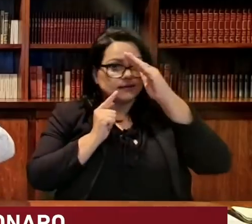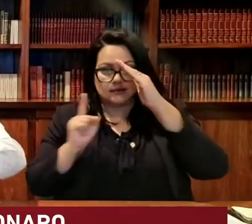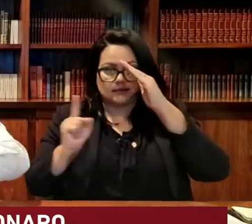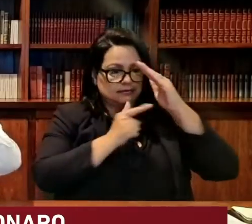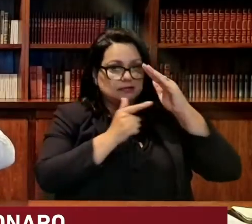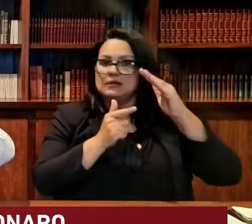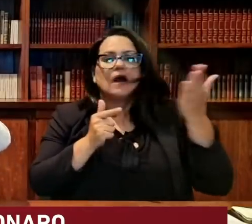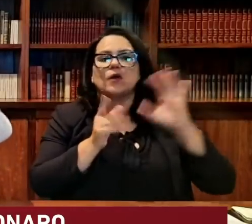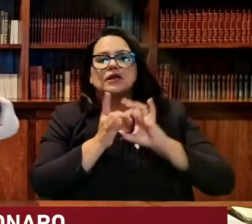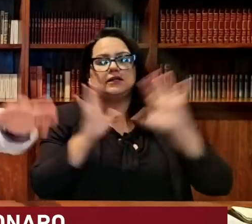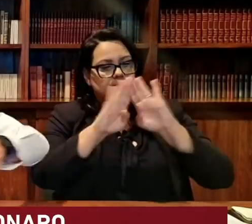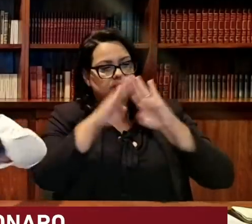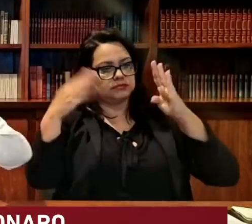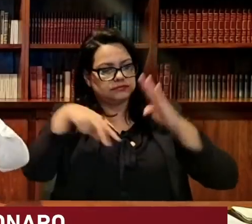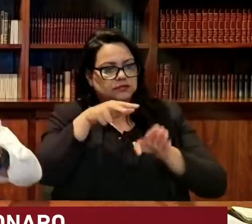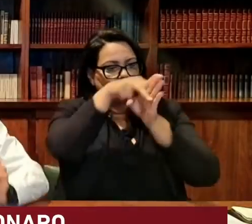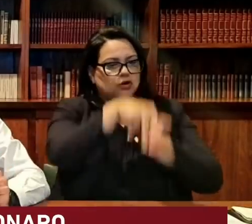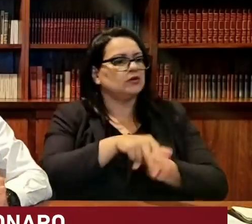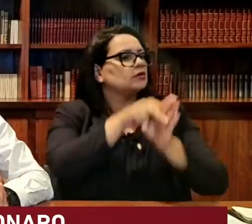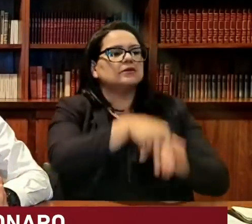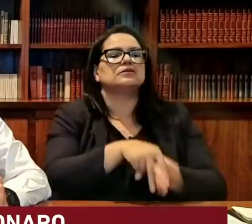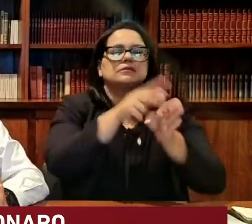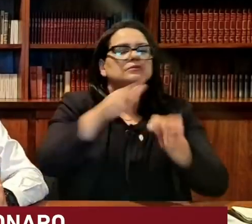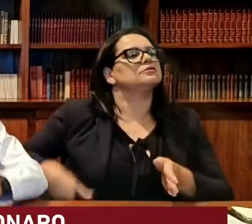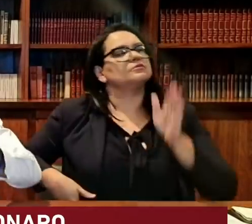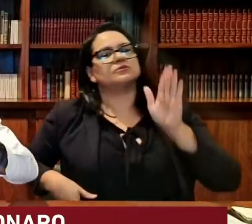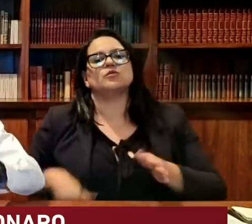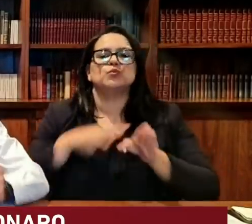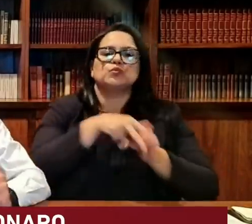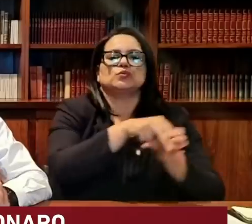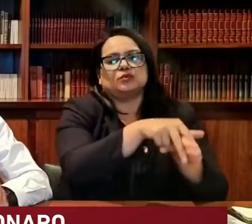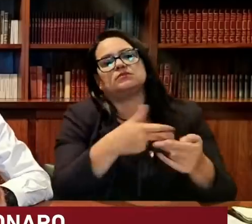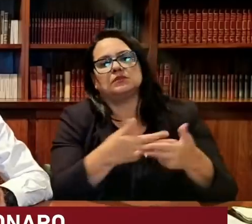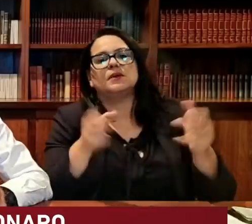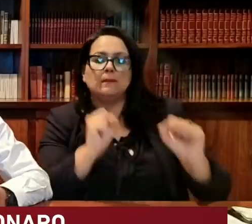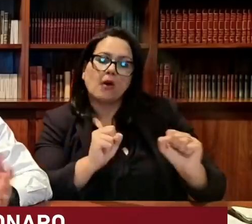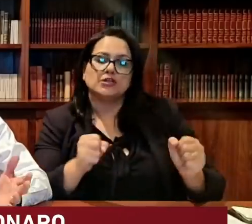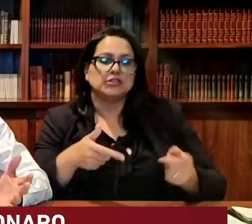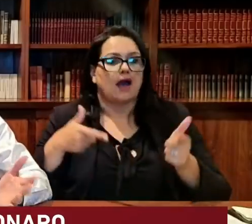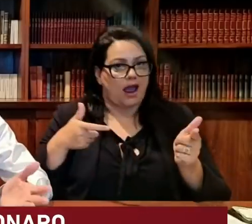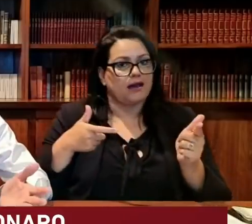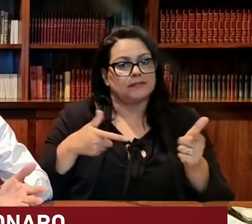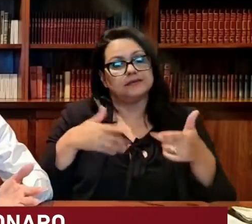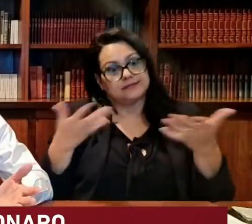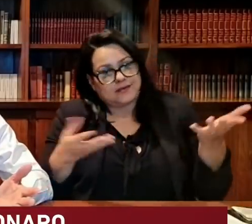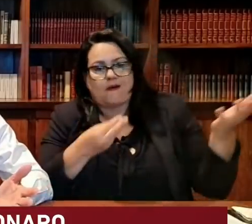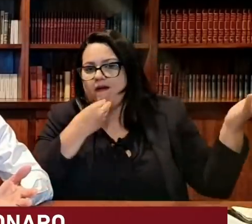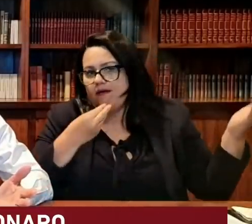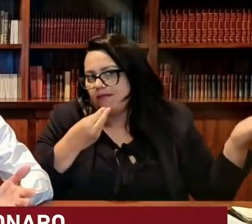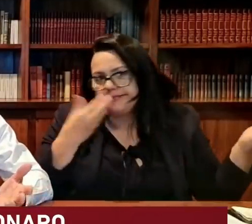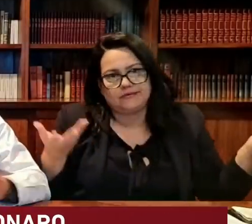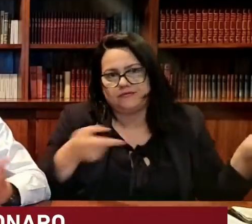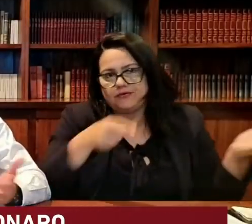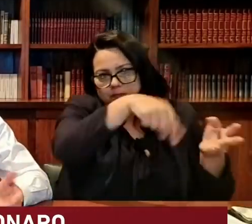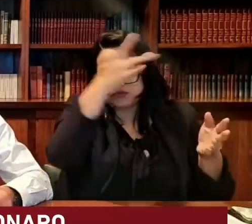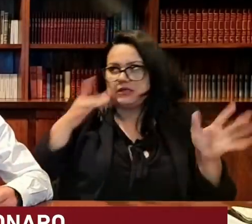teu cavalo, o teu carro e em todo o perímetro da sua fazenda ele andar armado. Logicamente que inibe a invasão.